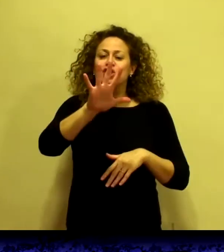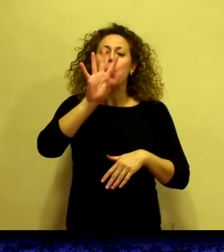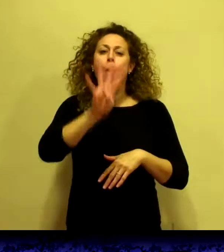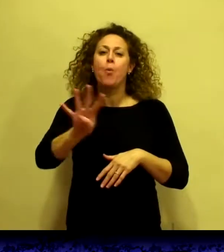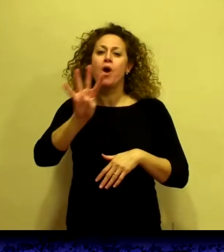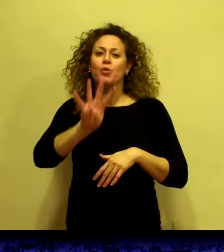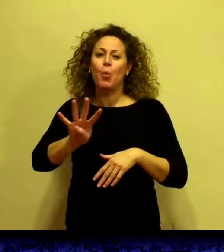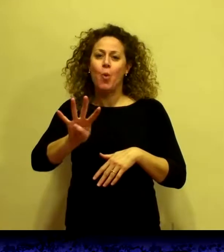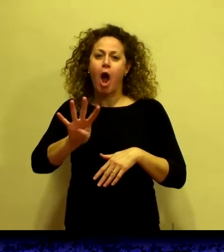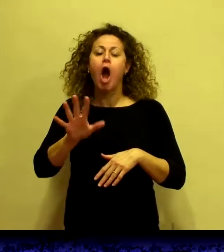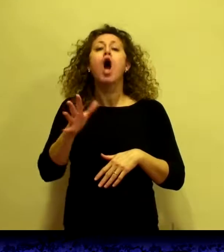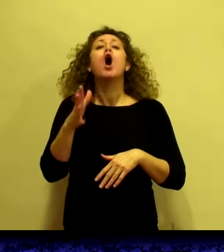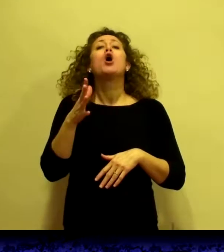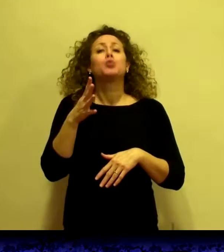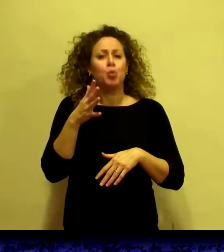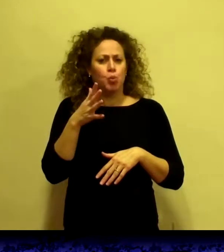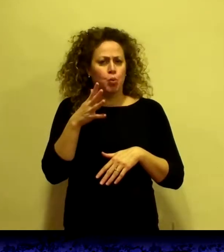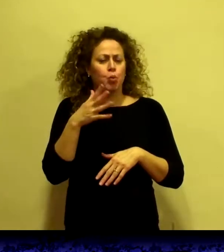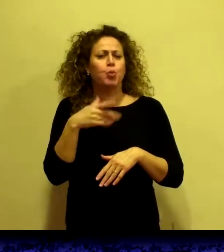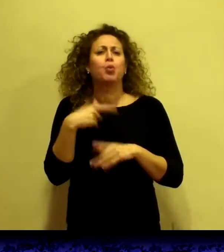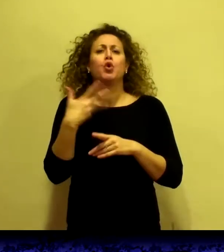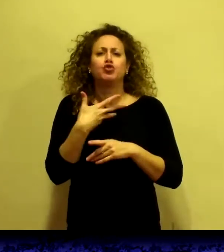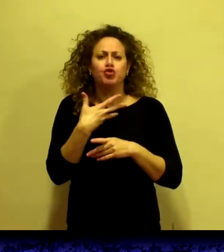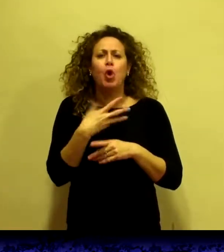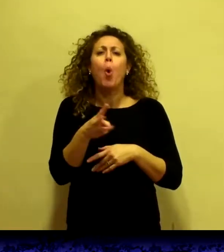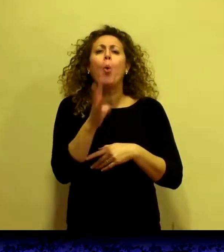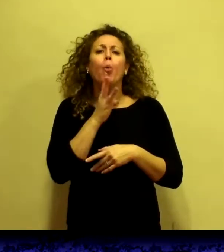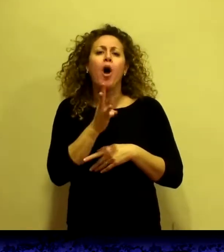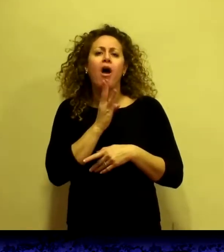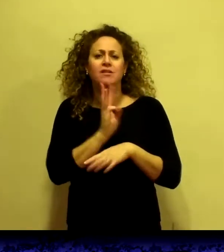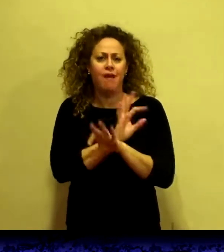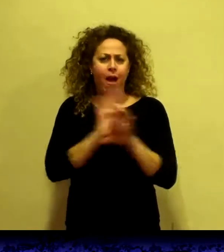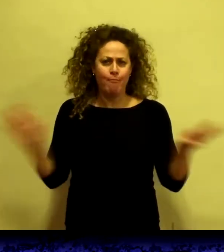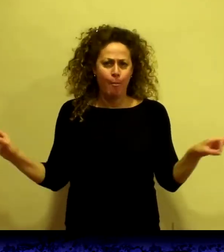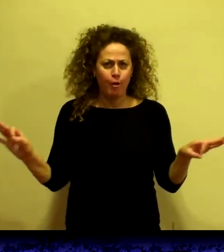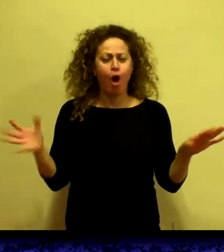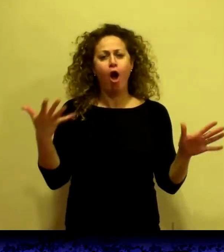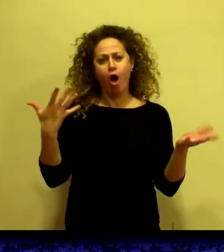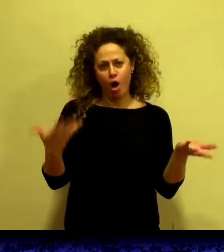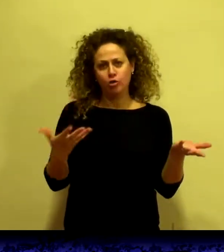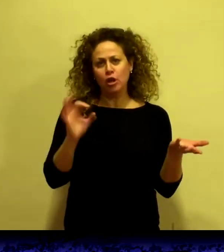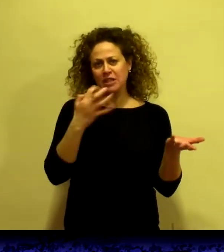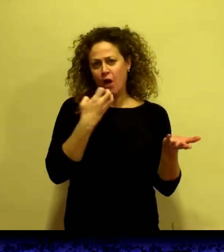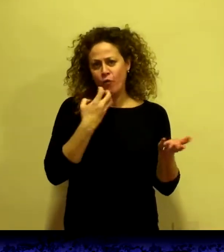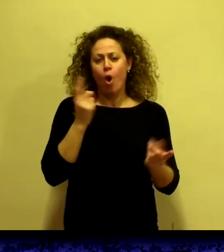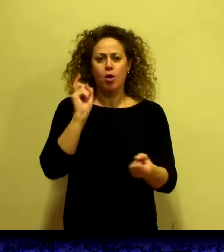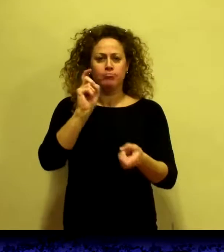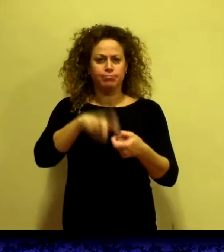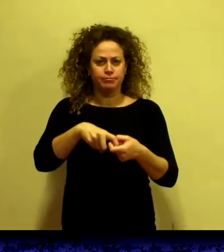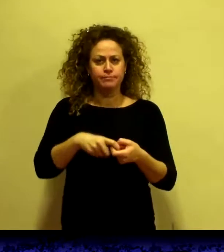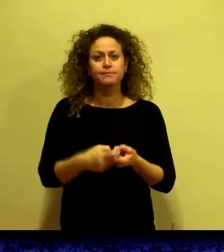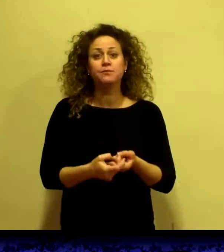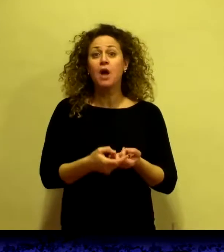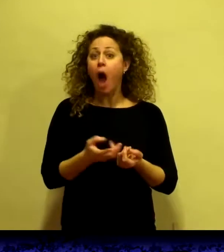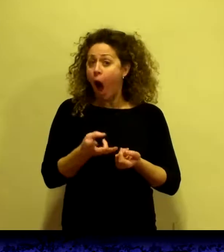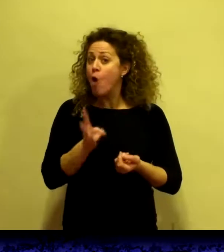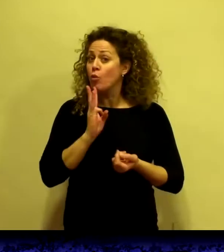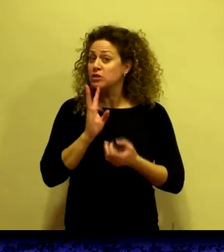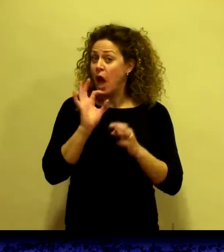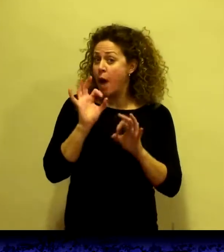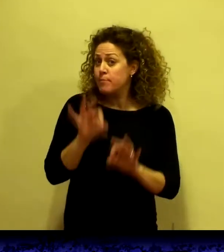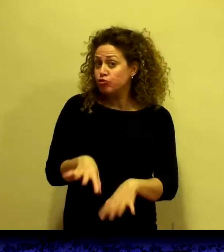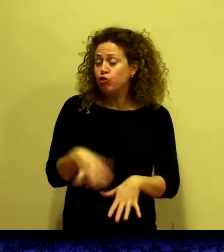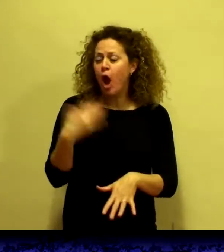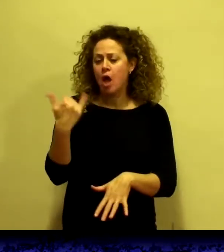328-6796-544. Abbiamo WhatsApp, quindi quello sì. Te lo stavo chiedendo perché, sai, WhatsApp ormai. Abbiamo